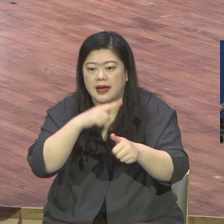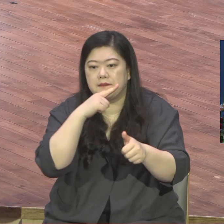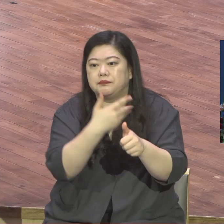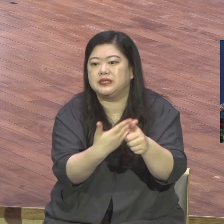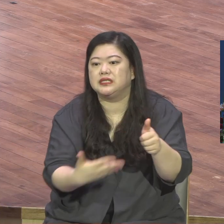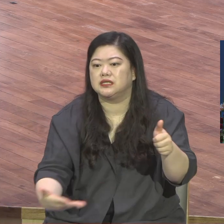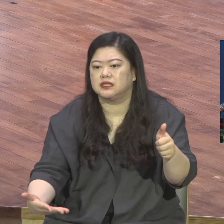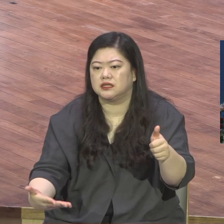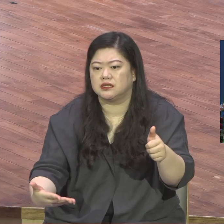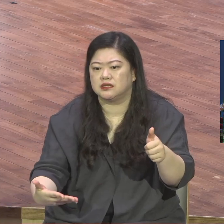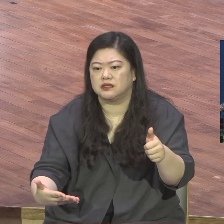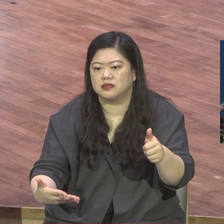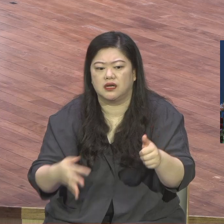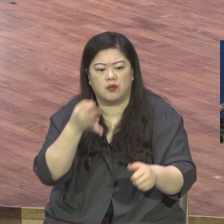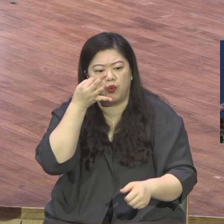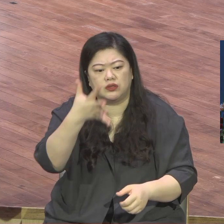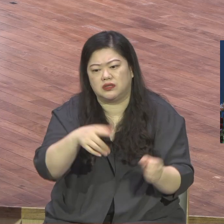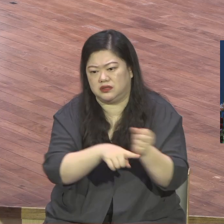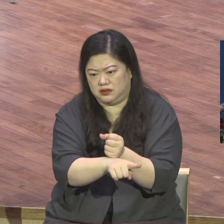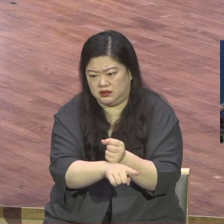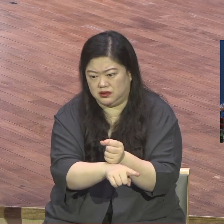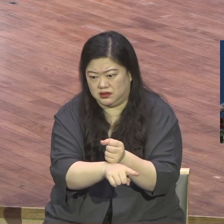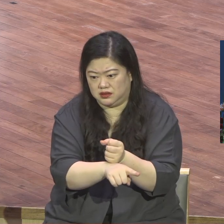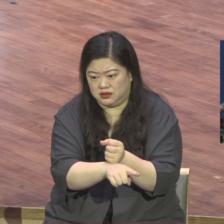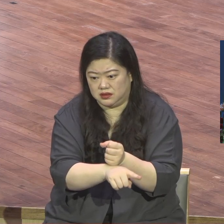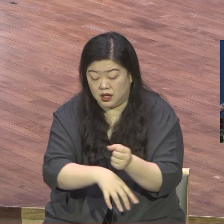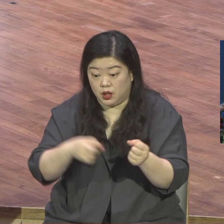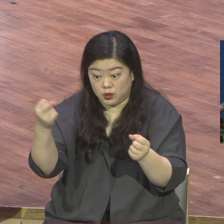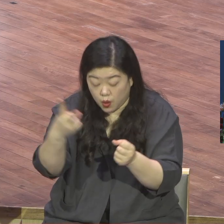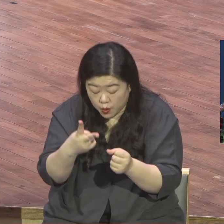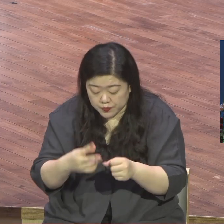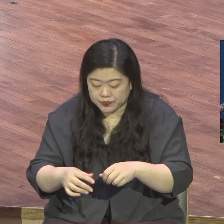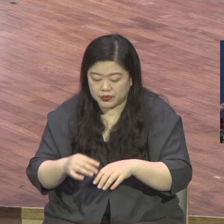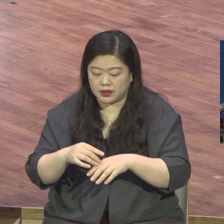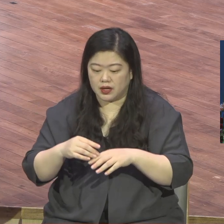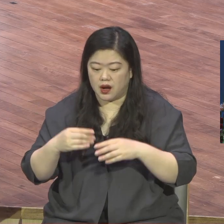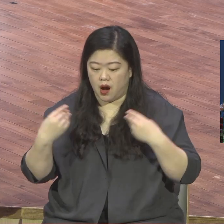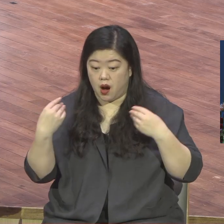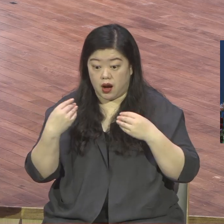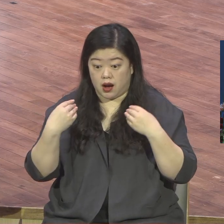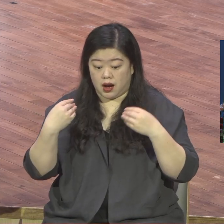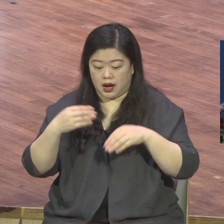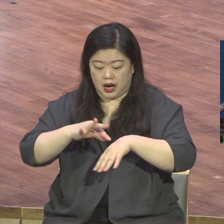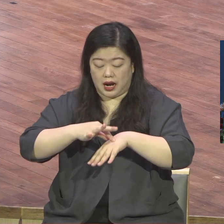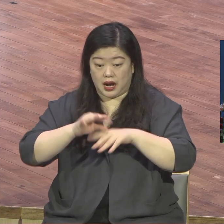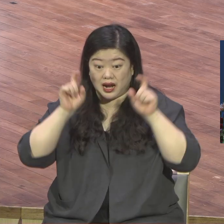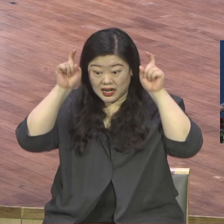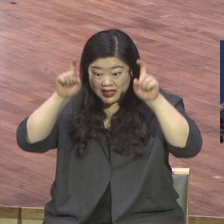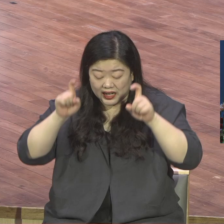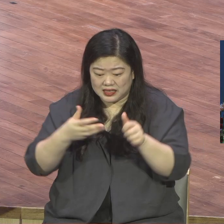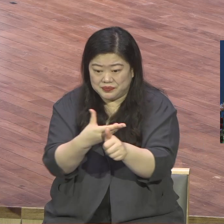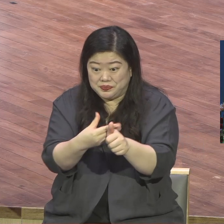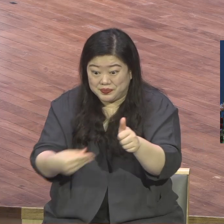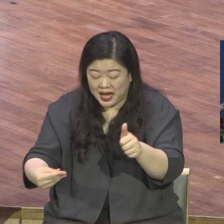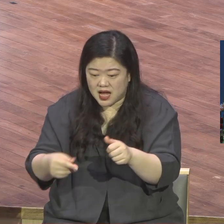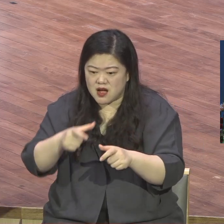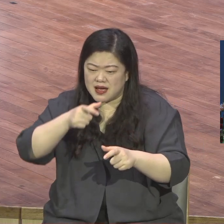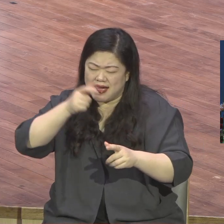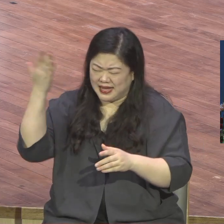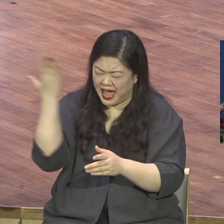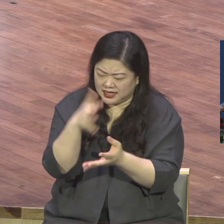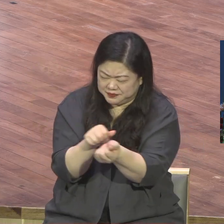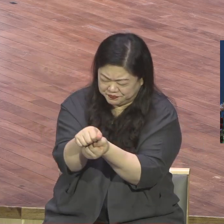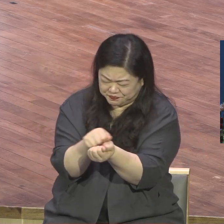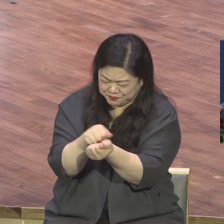덮어주었다. 가죽 입었을 때 어떻게 했어요? 피가 뭐 가죽을 짐승을 잡아 입혔으니 피가